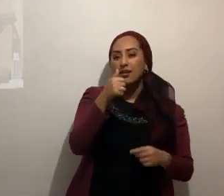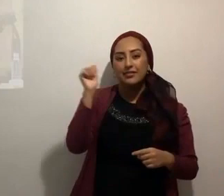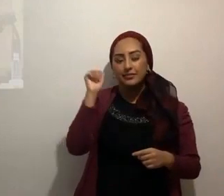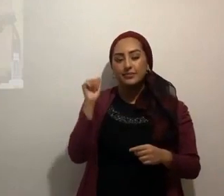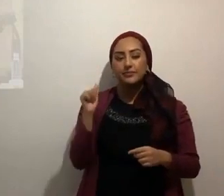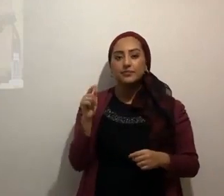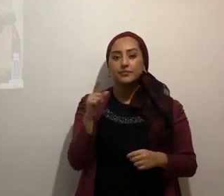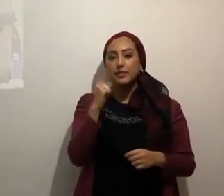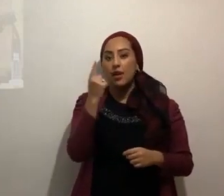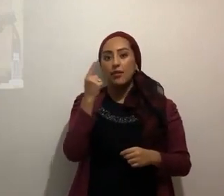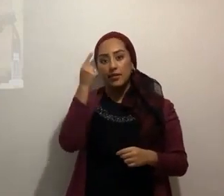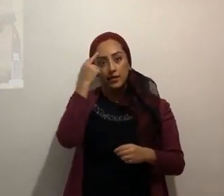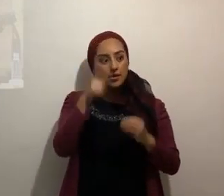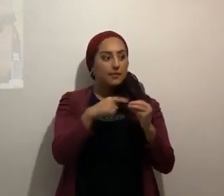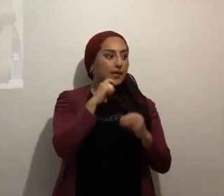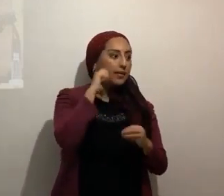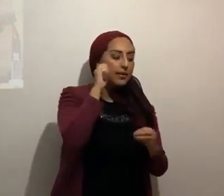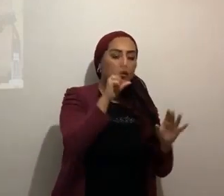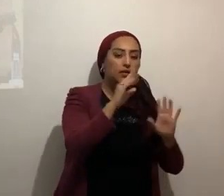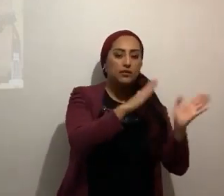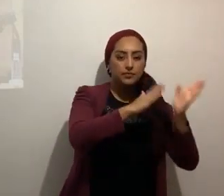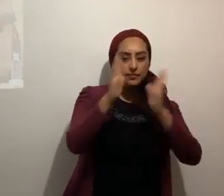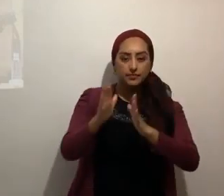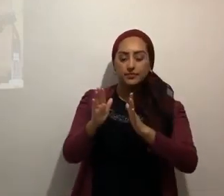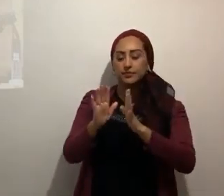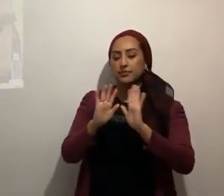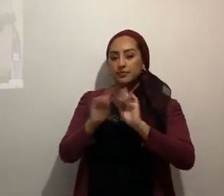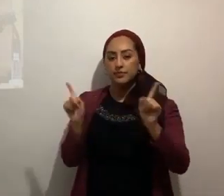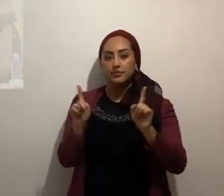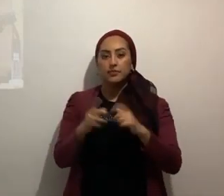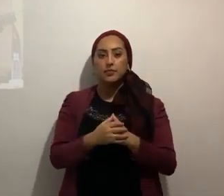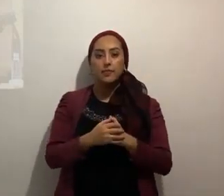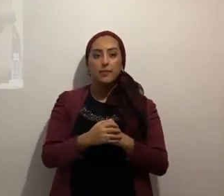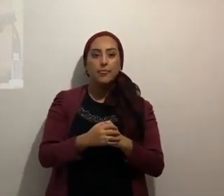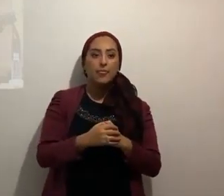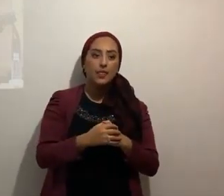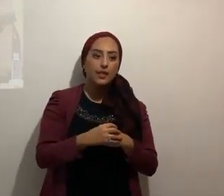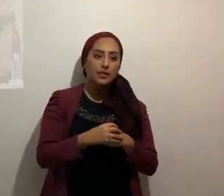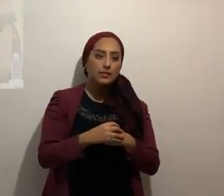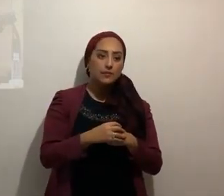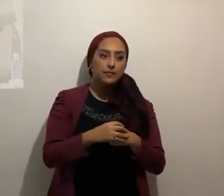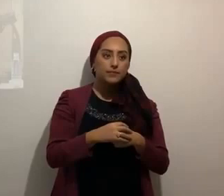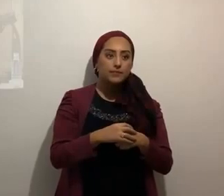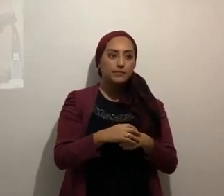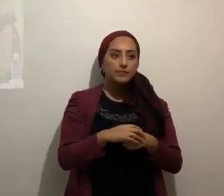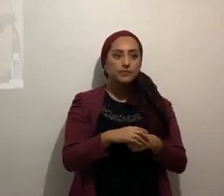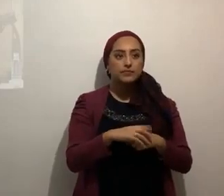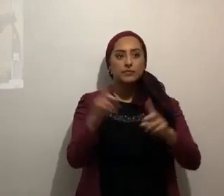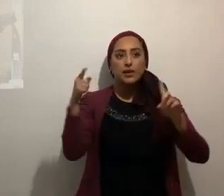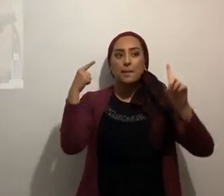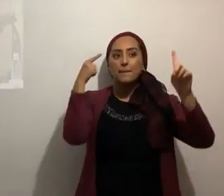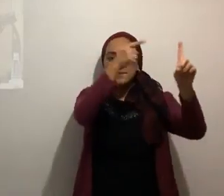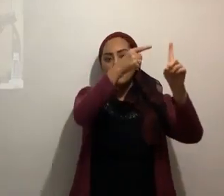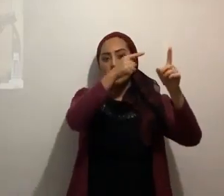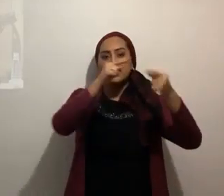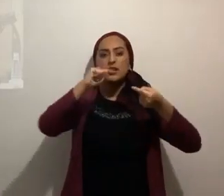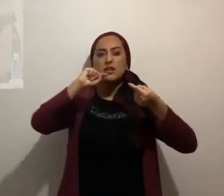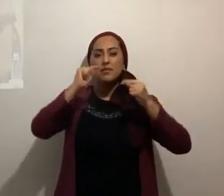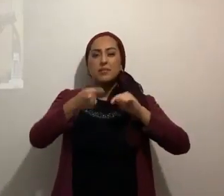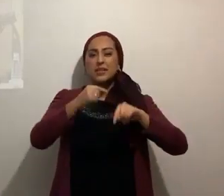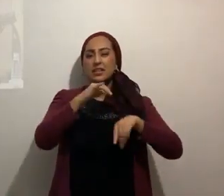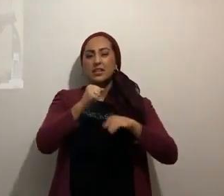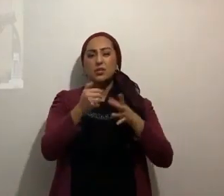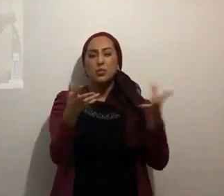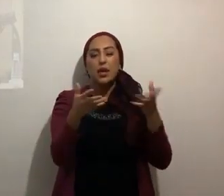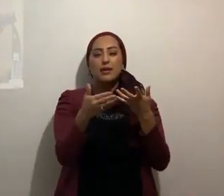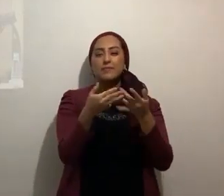se piensa en lo sexual, no, que voy a llegar ahí también. Pero entonces, a ver, propósito del dolor